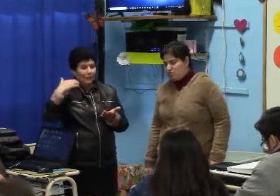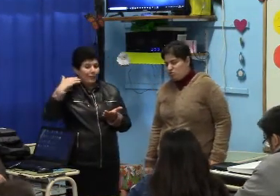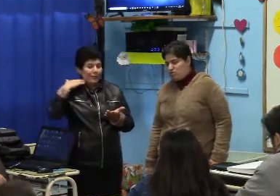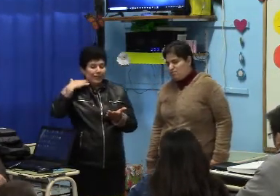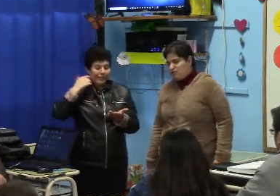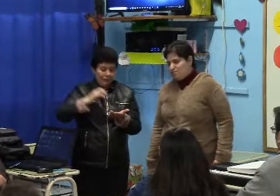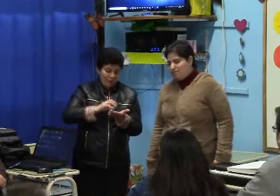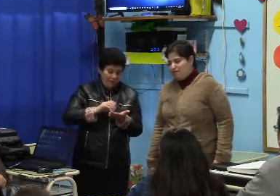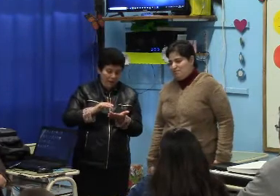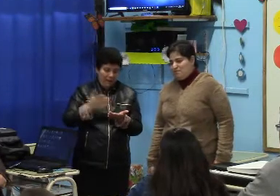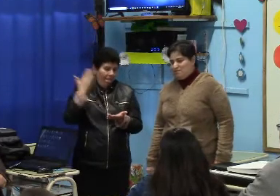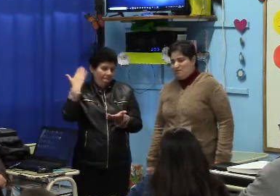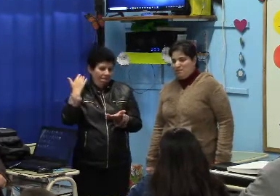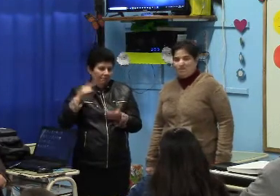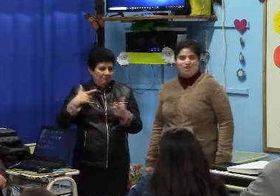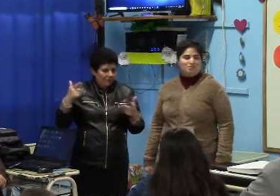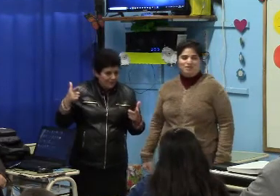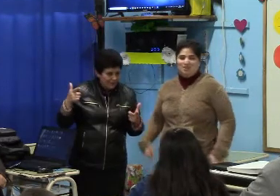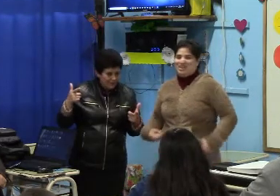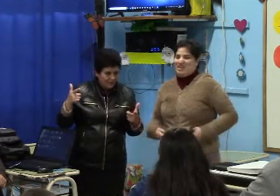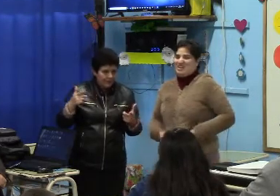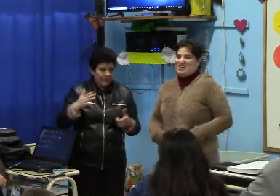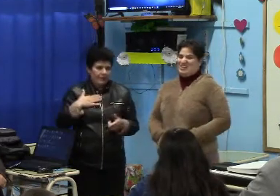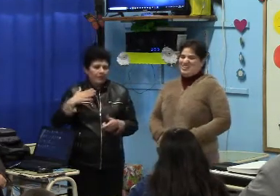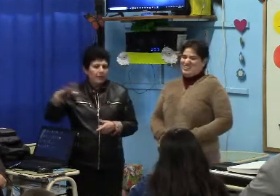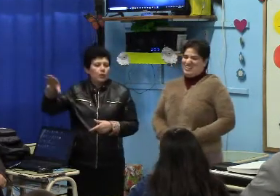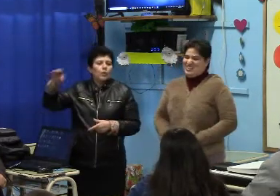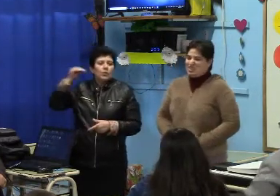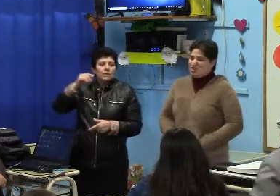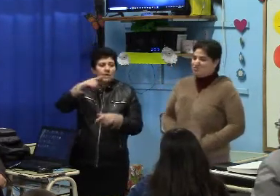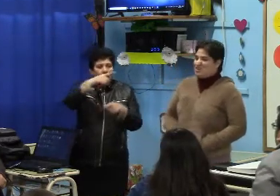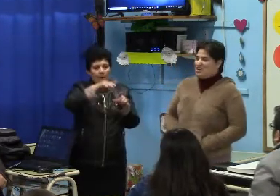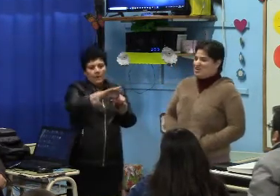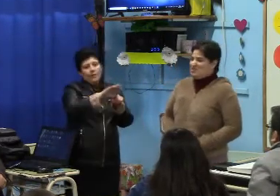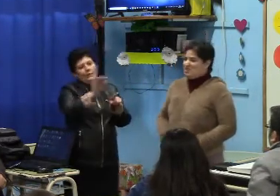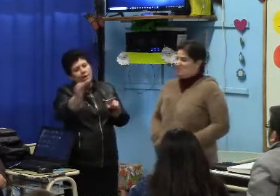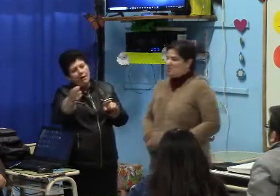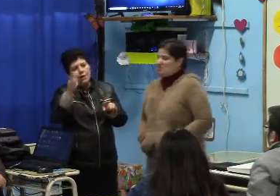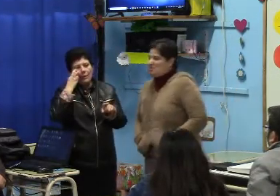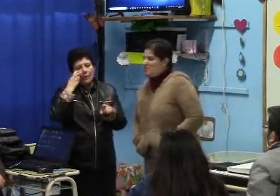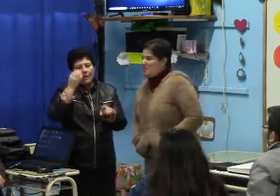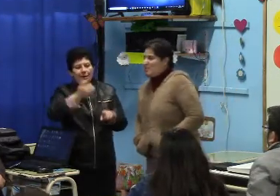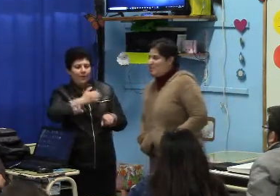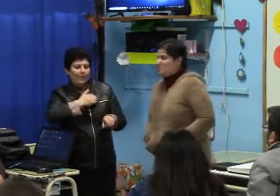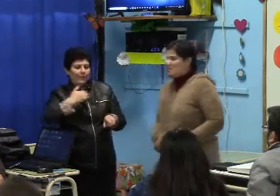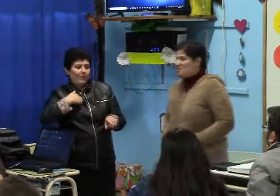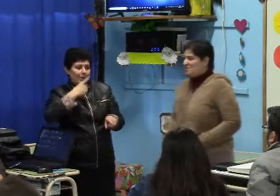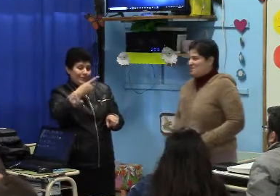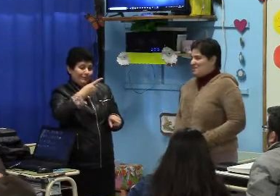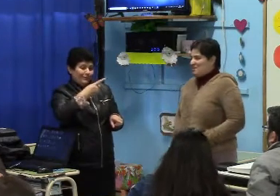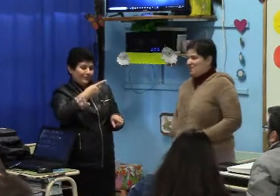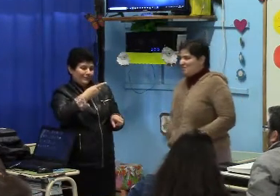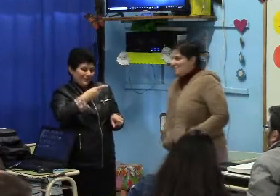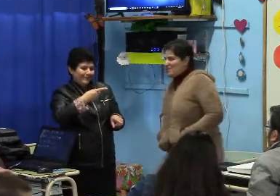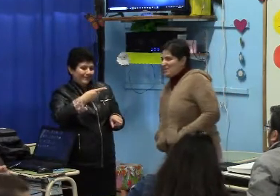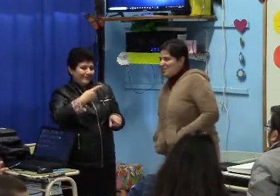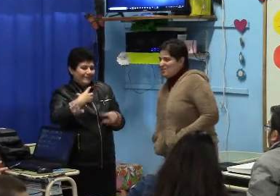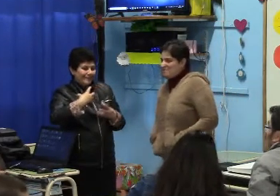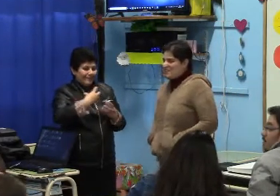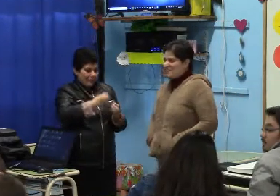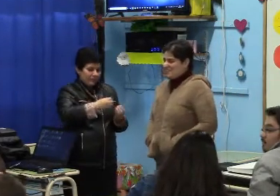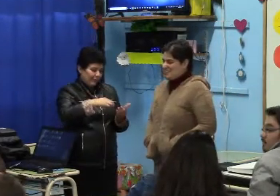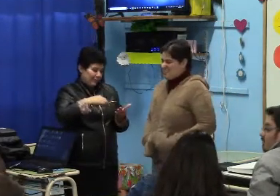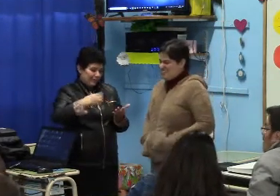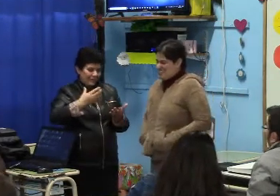hacer? Escuchar al papá y a la mamá y a los hermanos que leían. ¿Y cómo leían? Y bueno, a veces leían bien, a veces